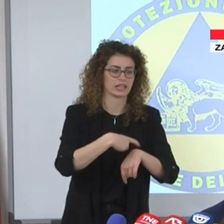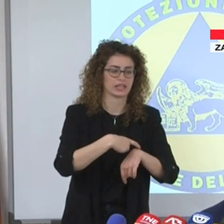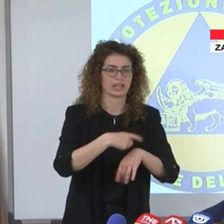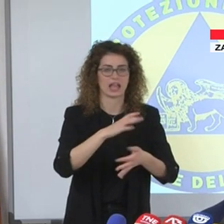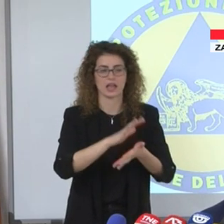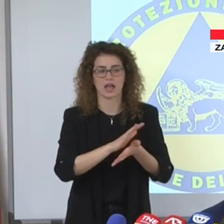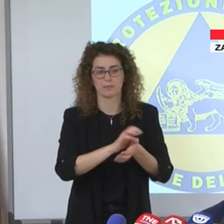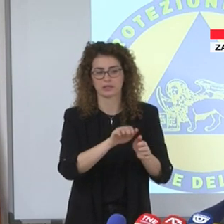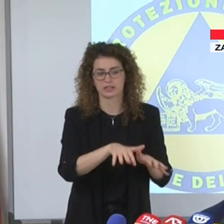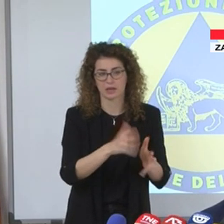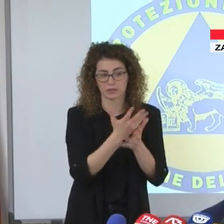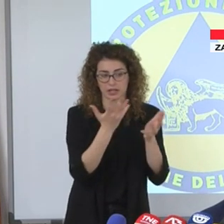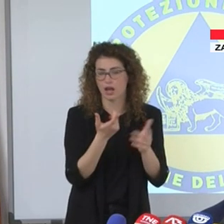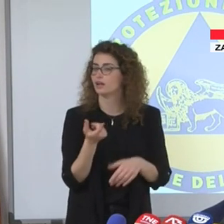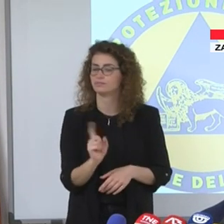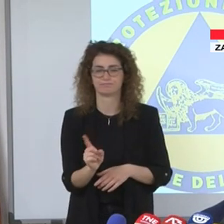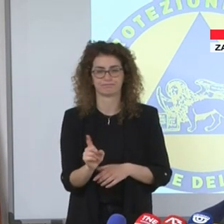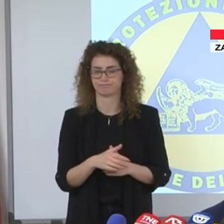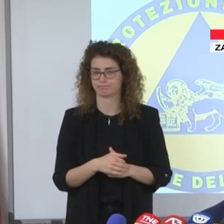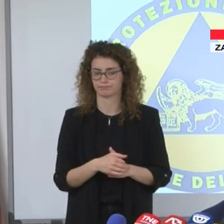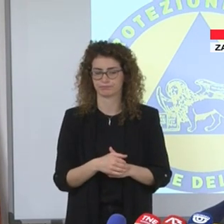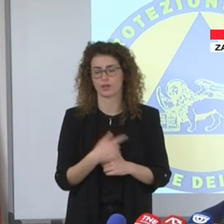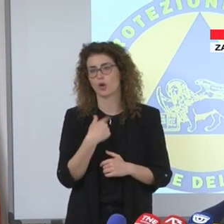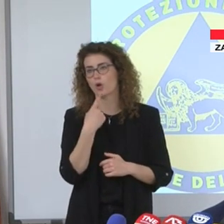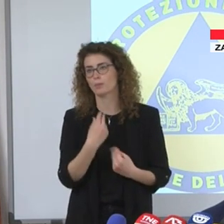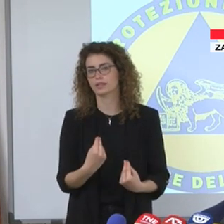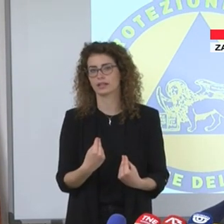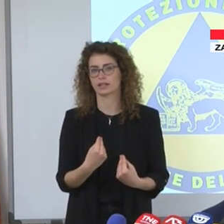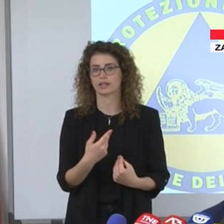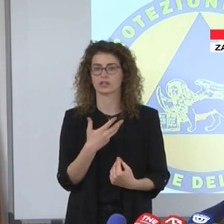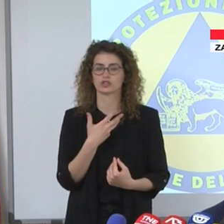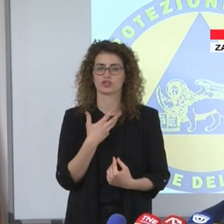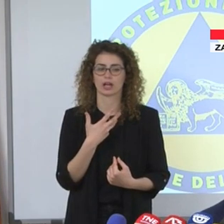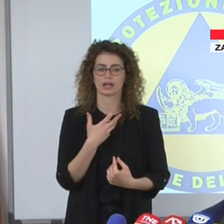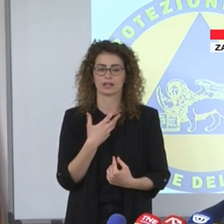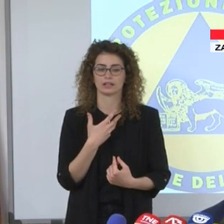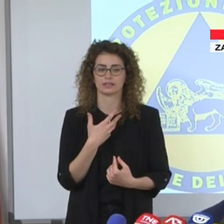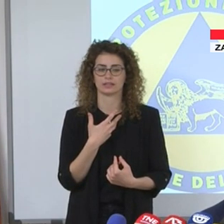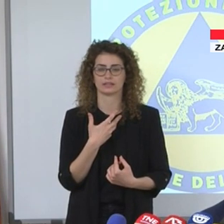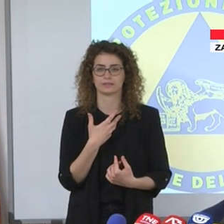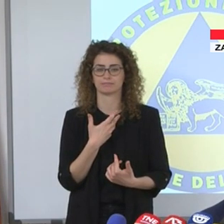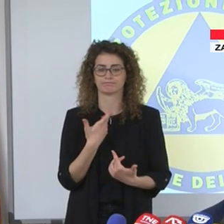sti certificati? No. No, c'è ancora, come si può dire, mischia al centro.